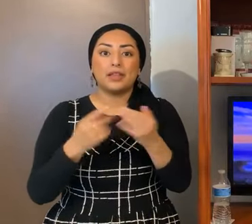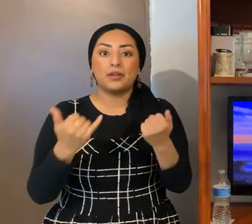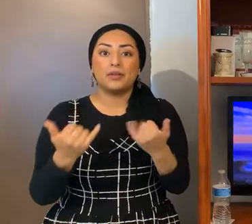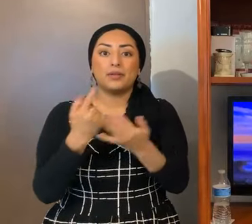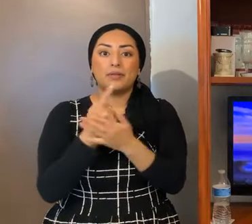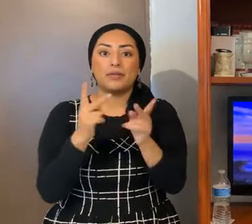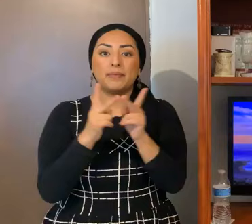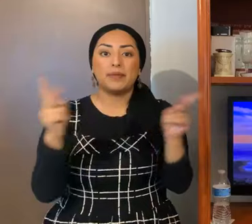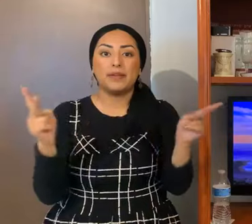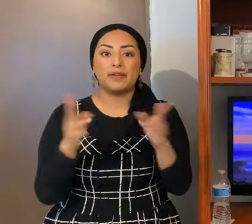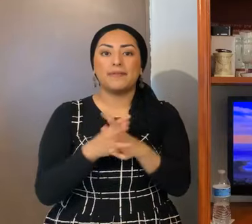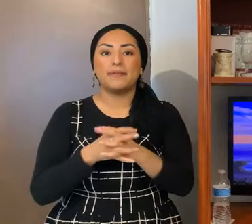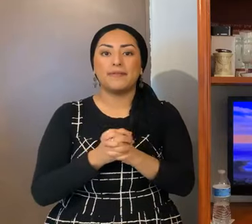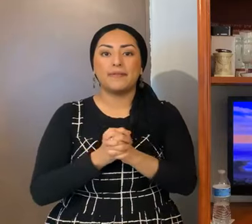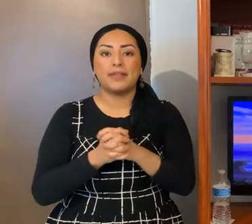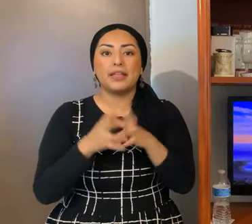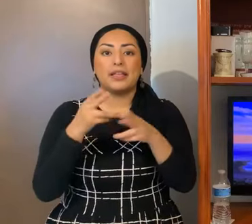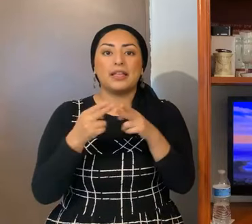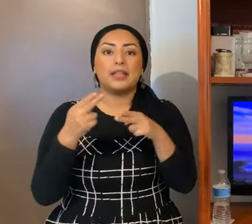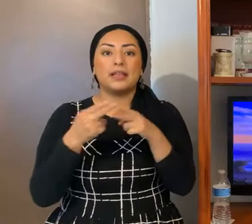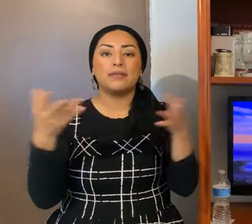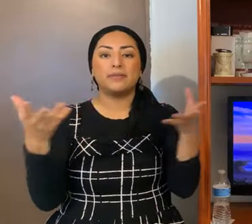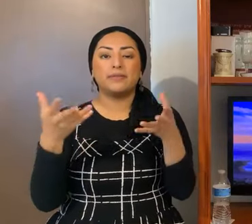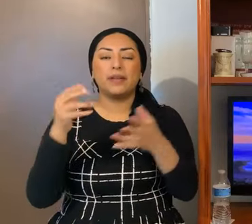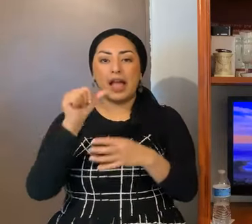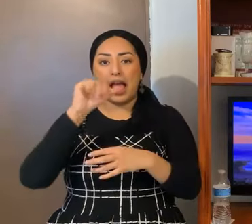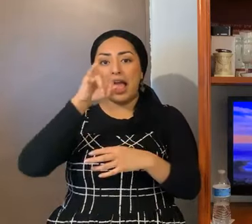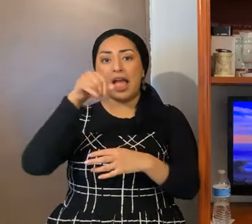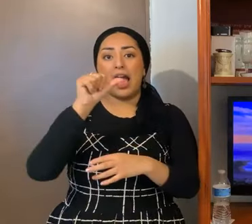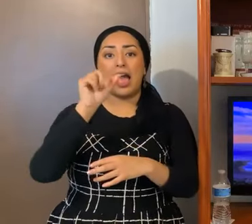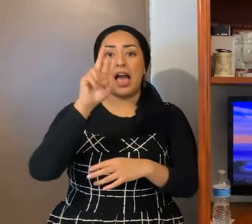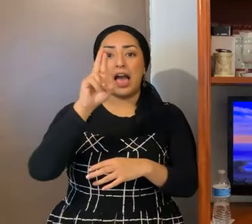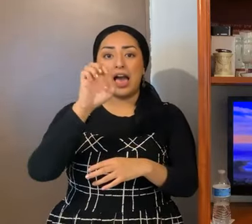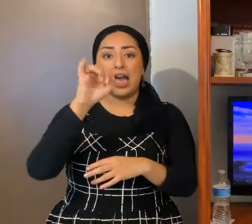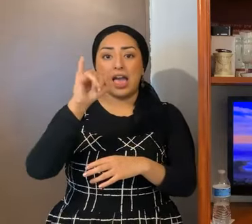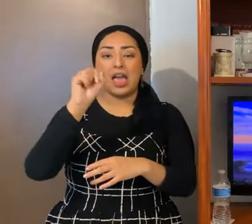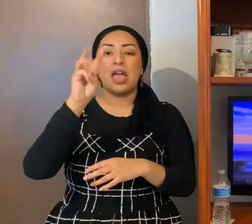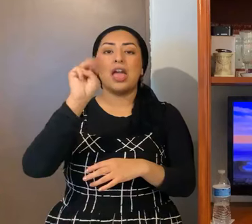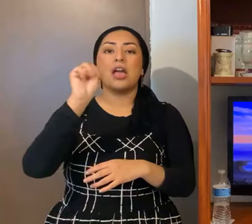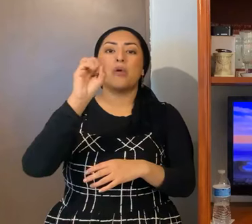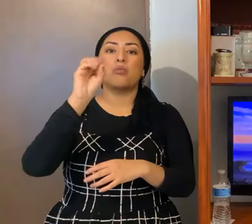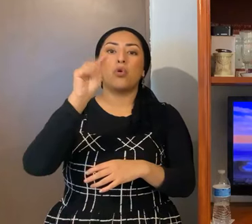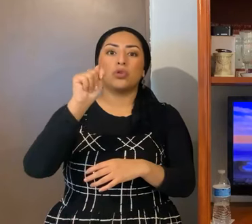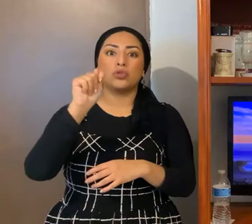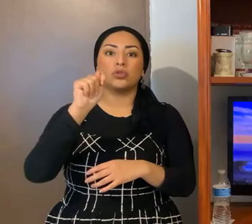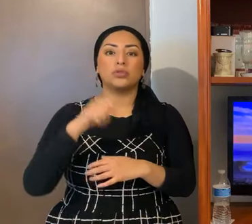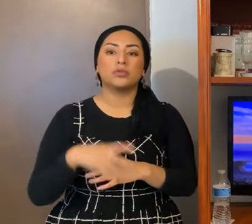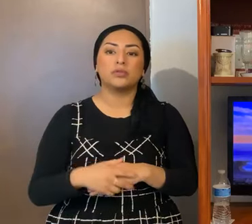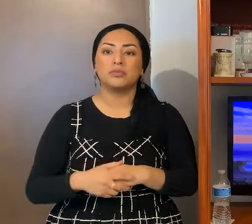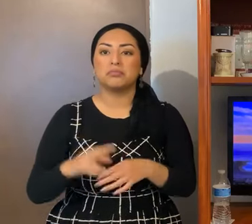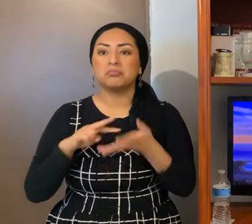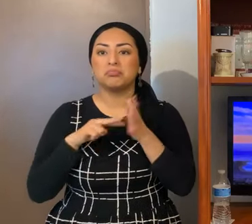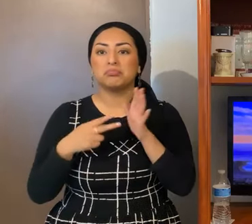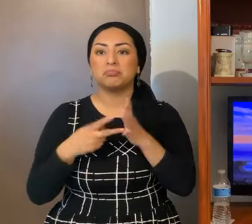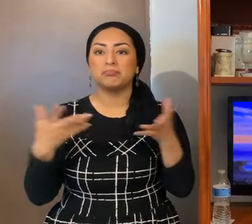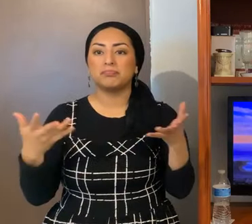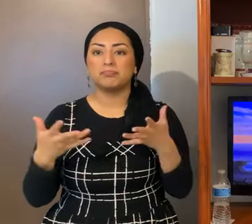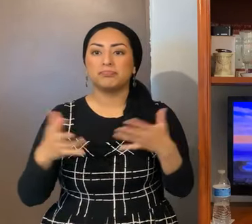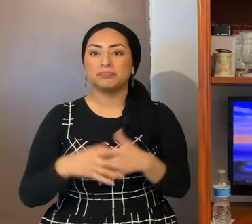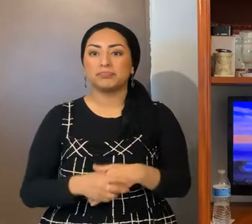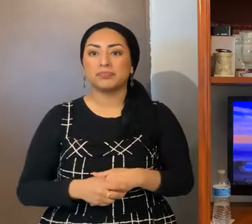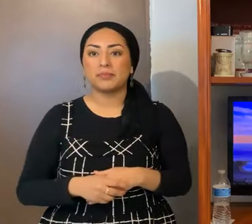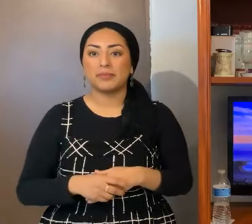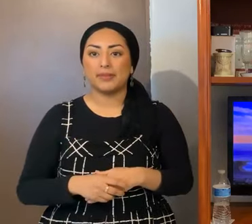con la parashá. La parashá se titula Aharei Mot. Aharei Mot. ¿Qué quiere decir